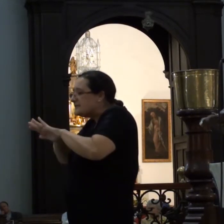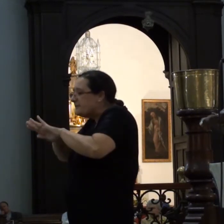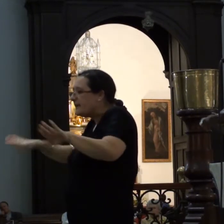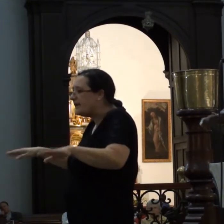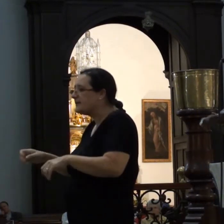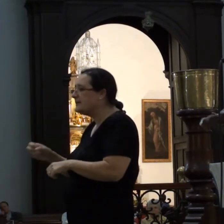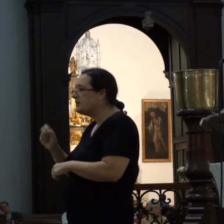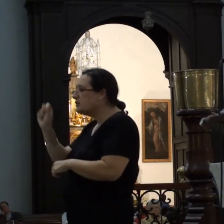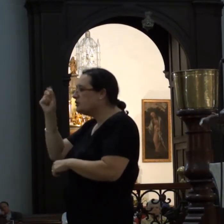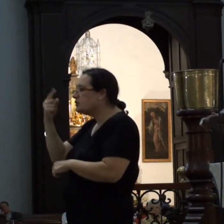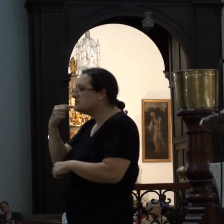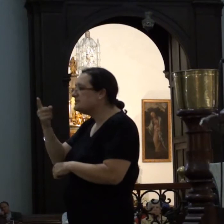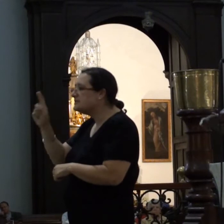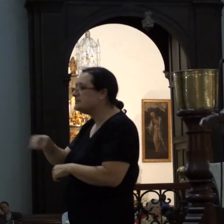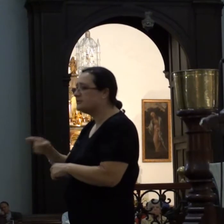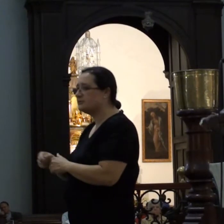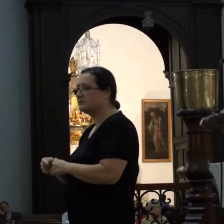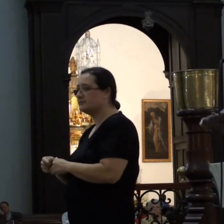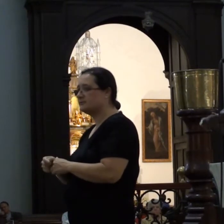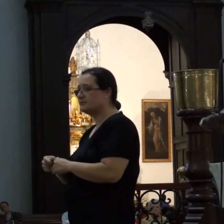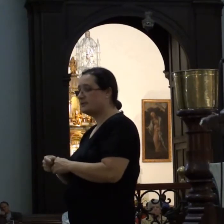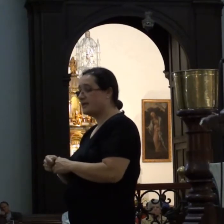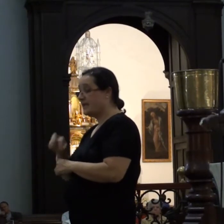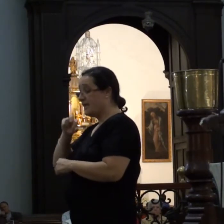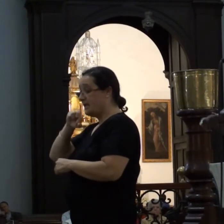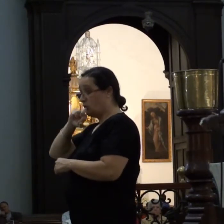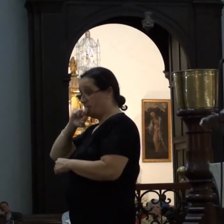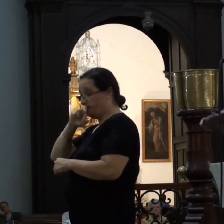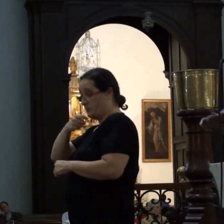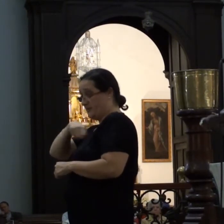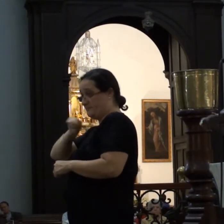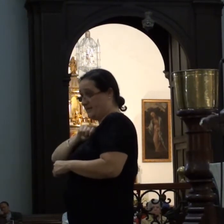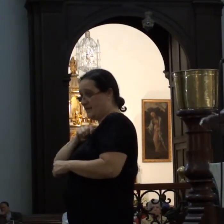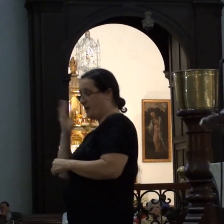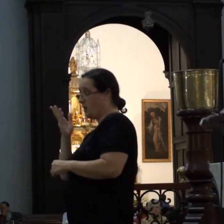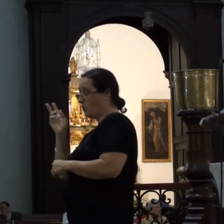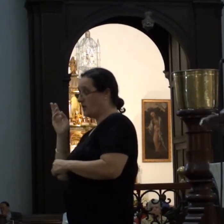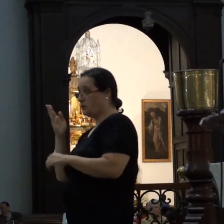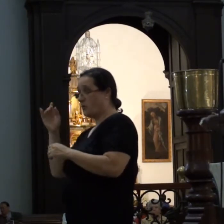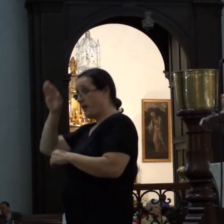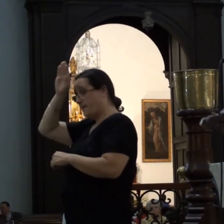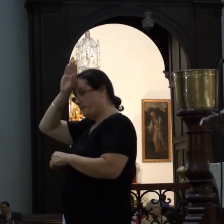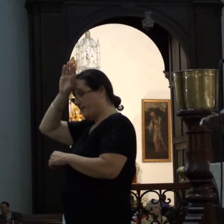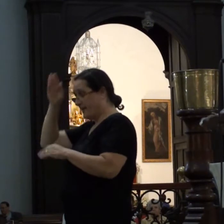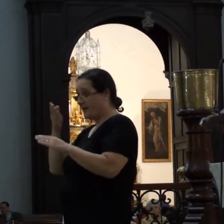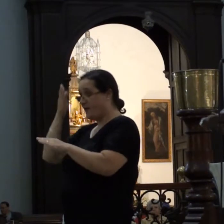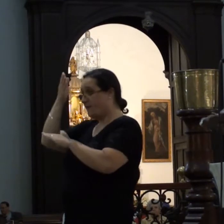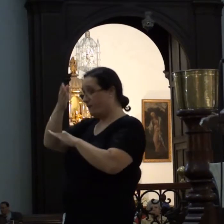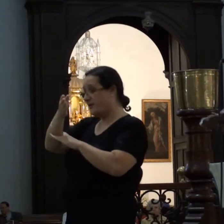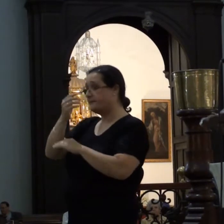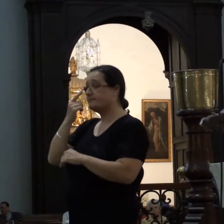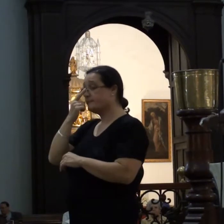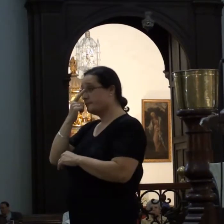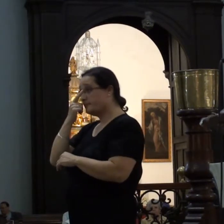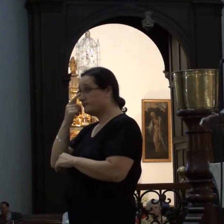a nuestros obispos españoles cuando le visitaron en el mes de marzo pasado el obispo en la el papa en la visita divina